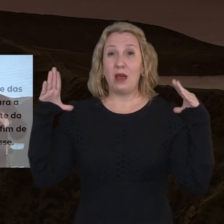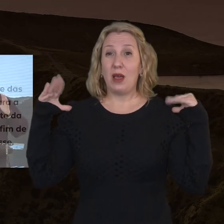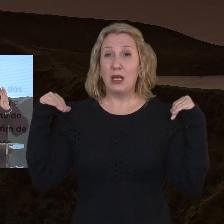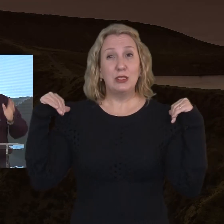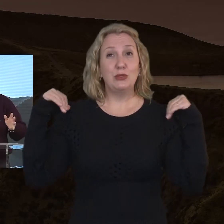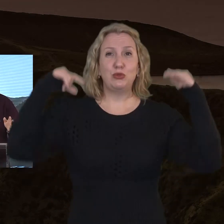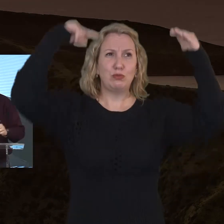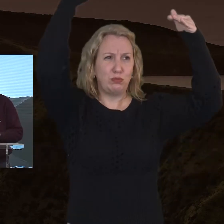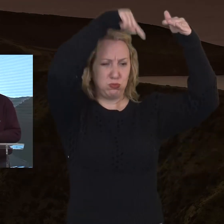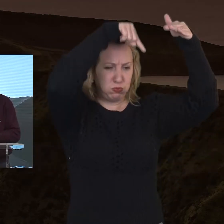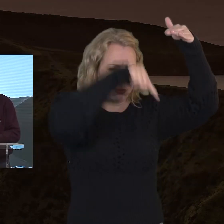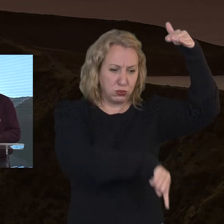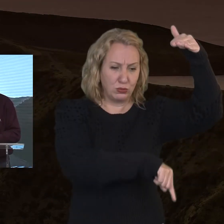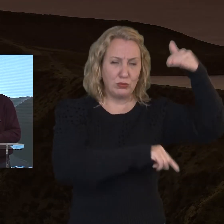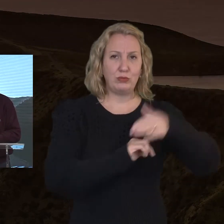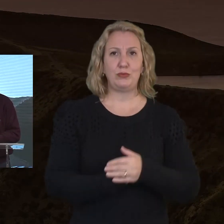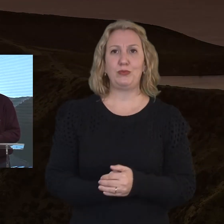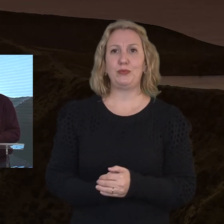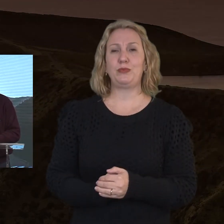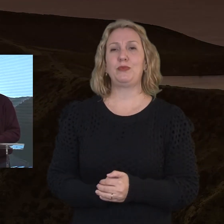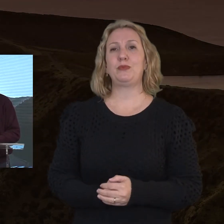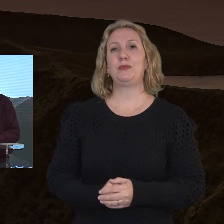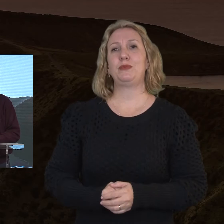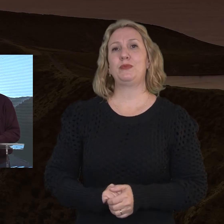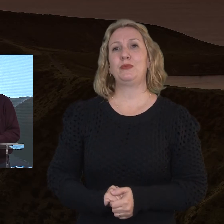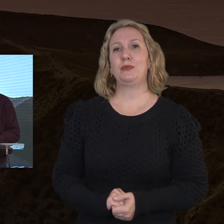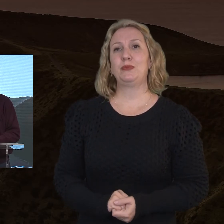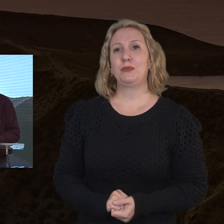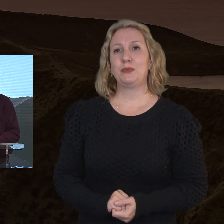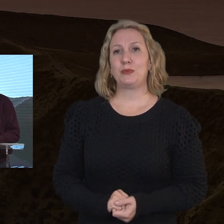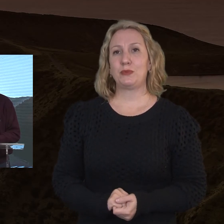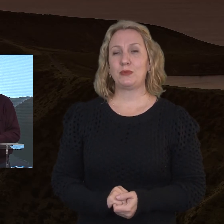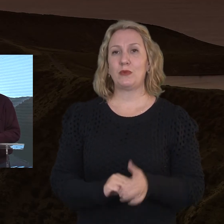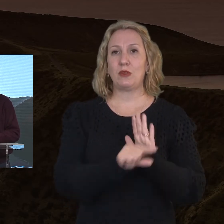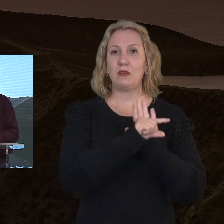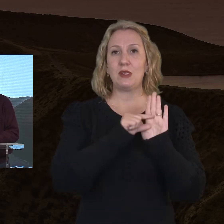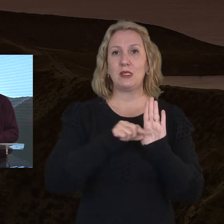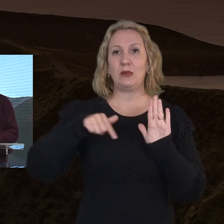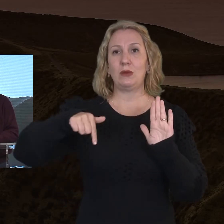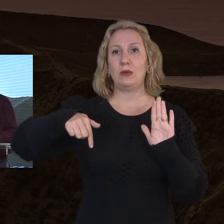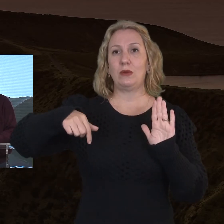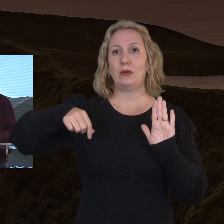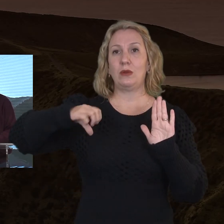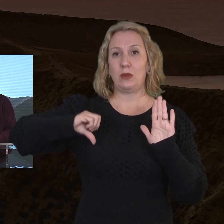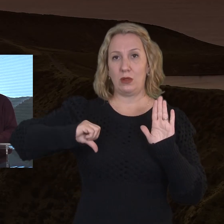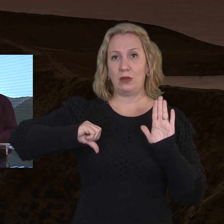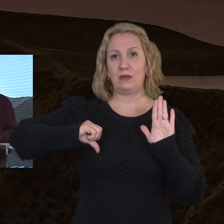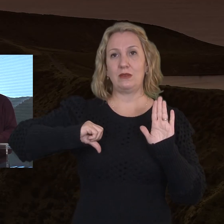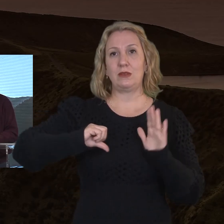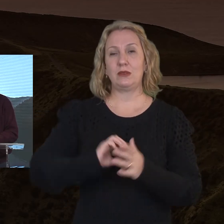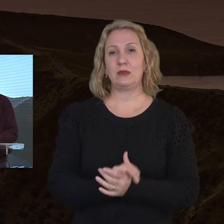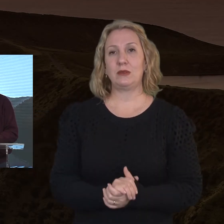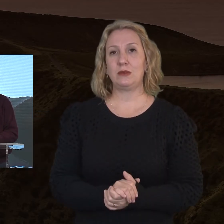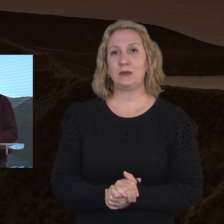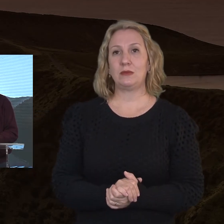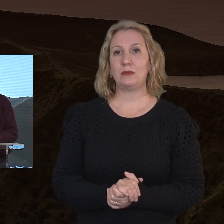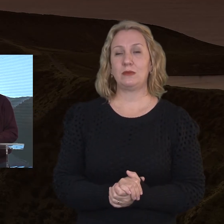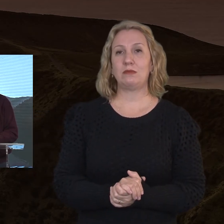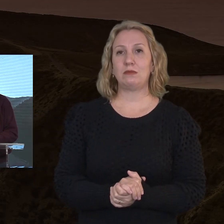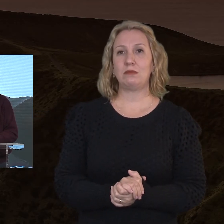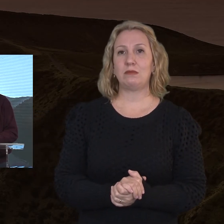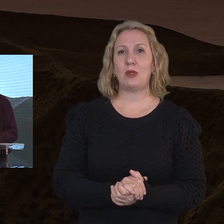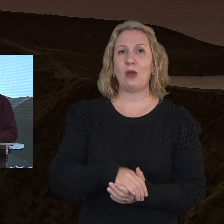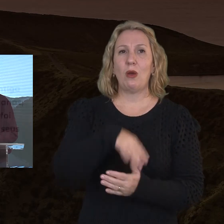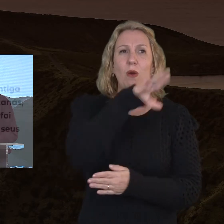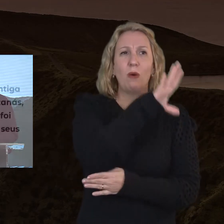terra lançaram a terra quando nós mulher agora o versículo 9 bom e foi expulso o